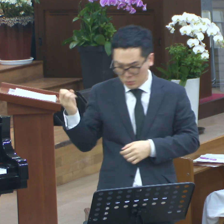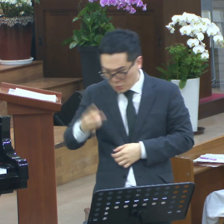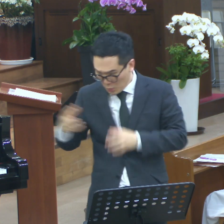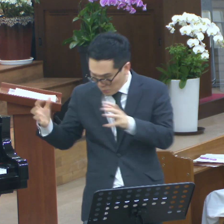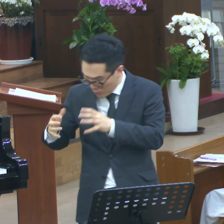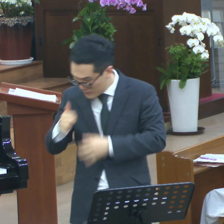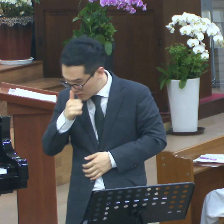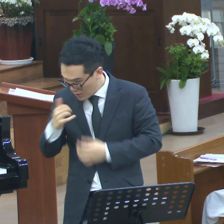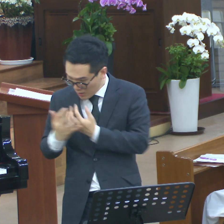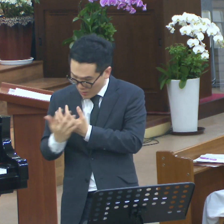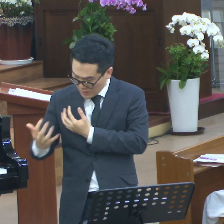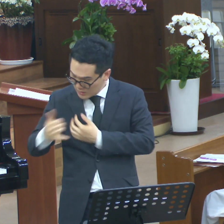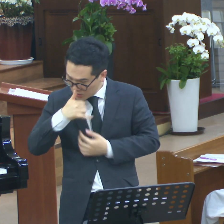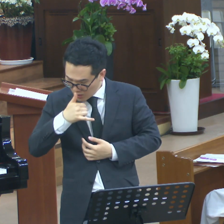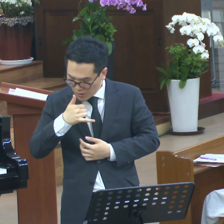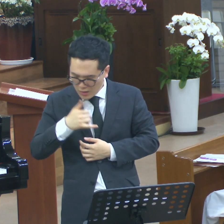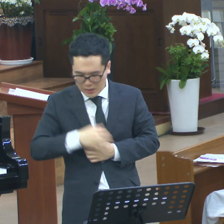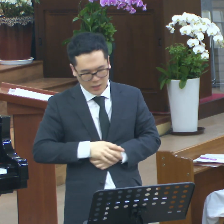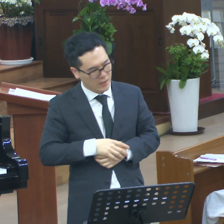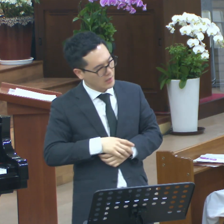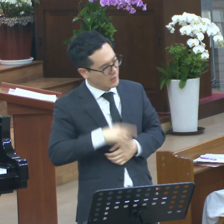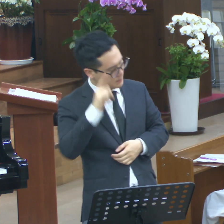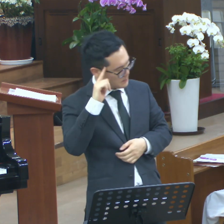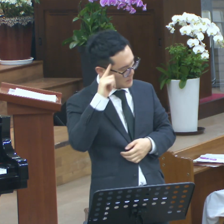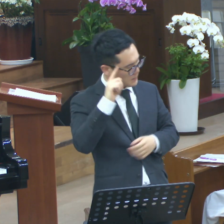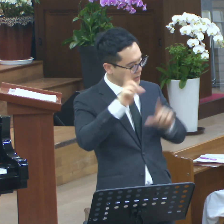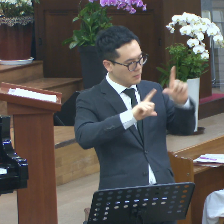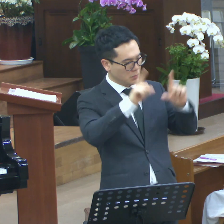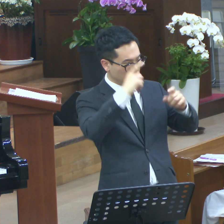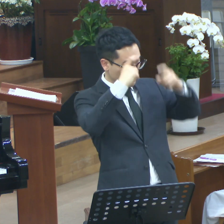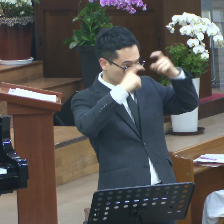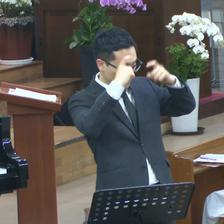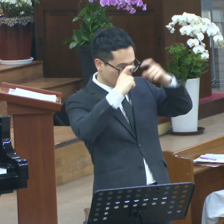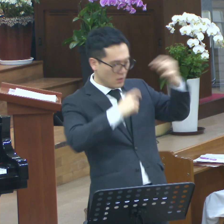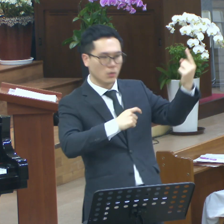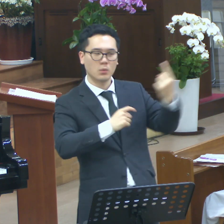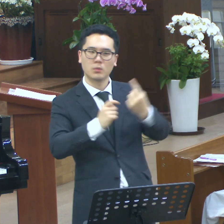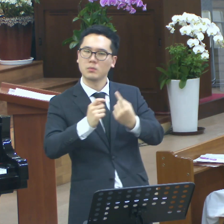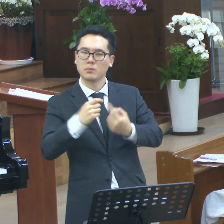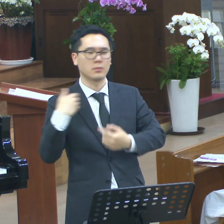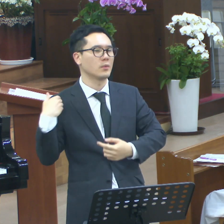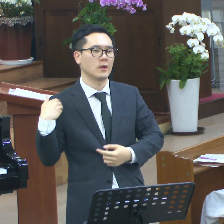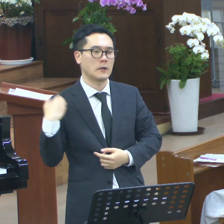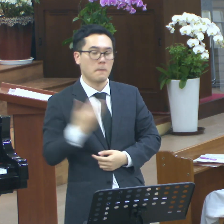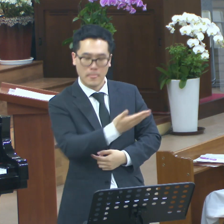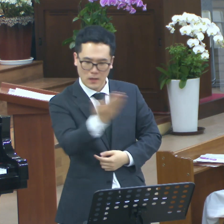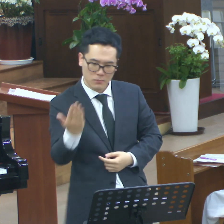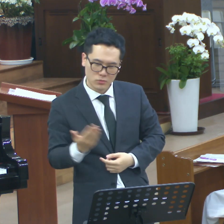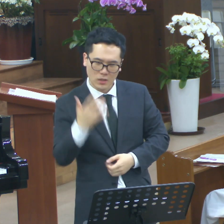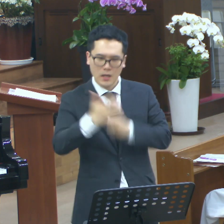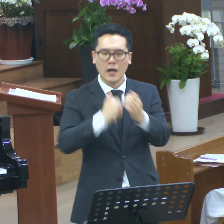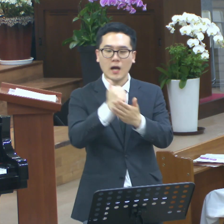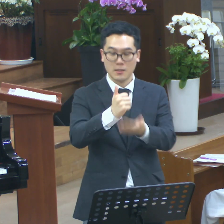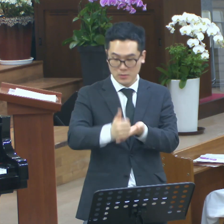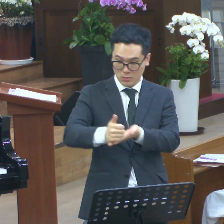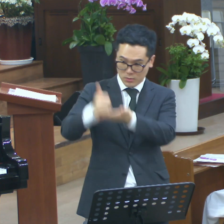이렇게 화난 모습으로 올 수도 있는 거예요. 여러분 하나님을 섬기는 것이 끝까지 기쁨이 되시기를